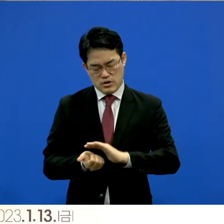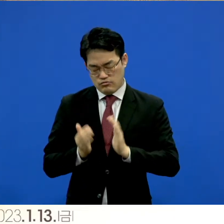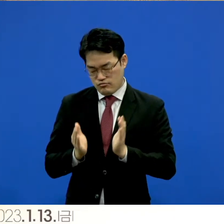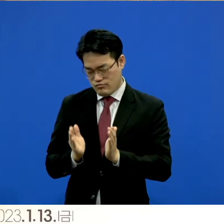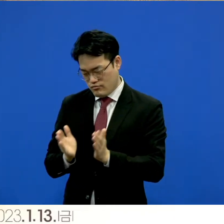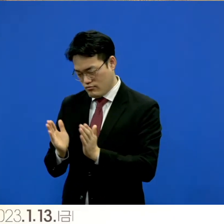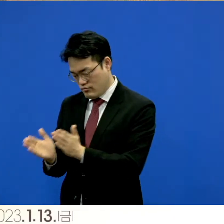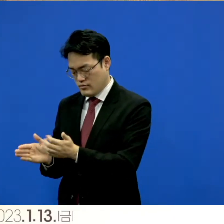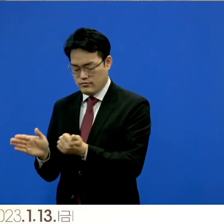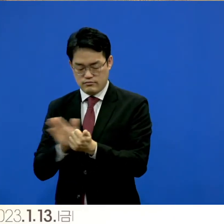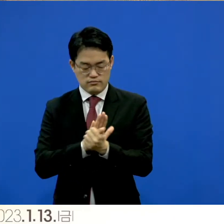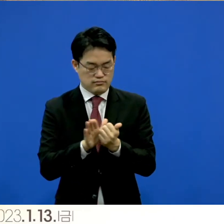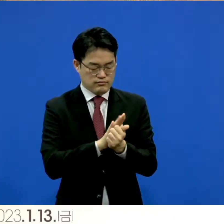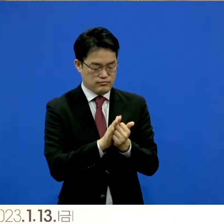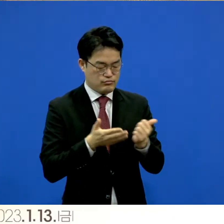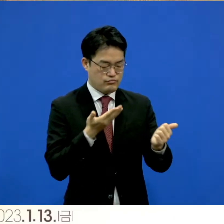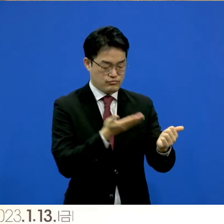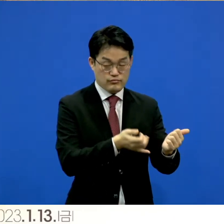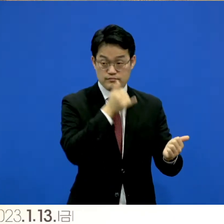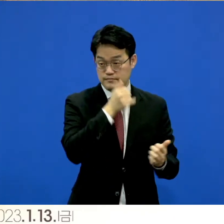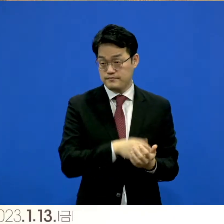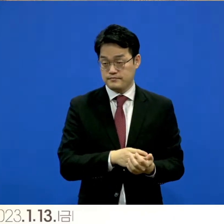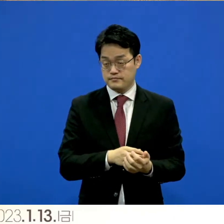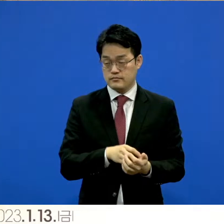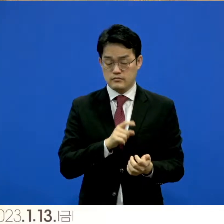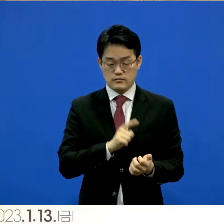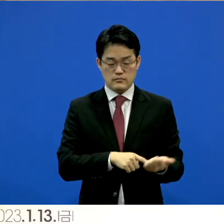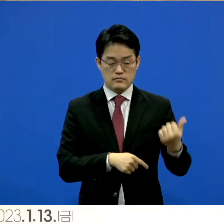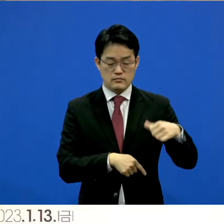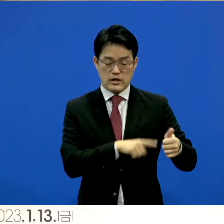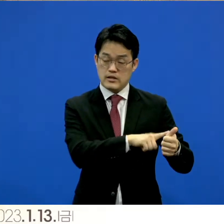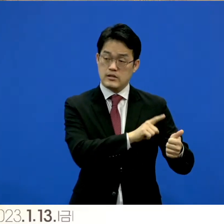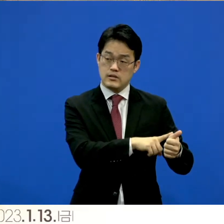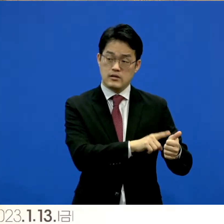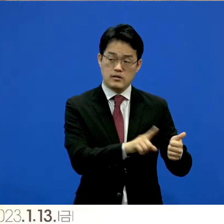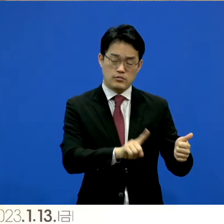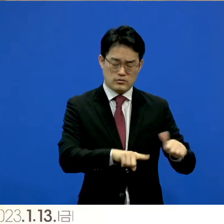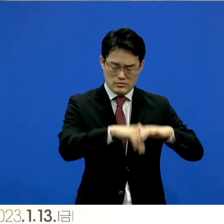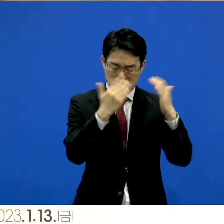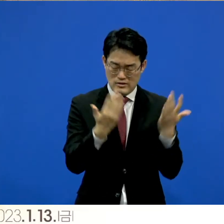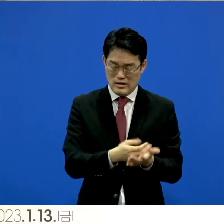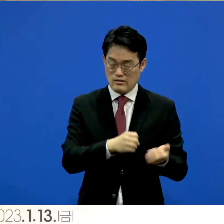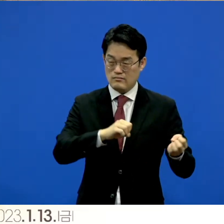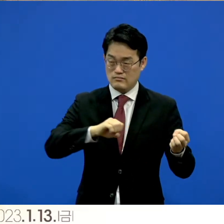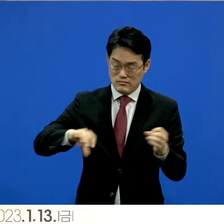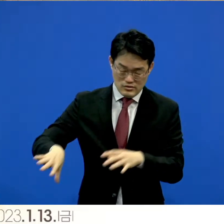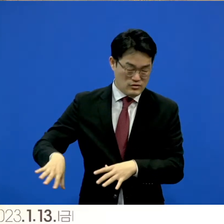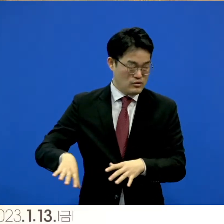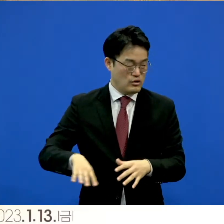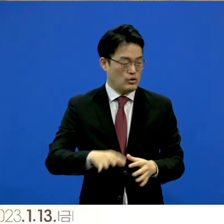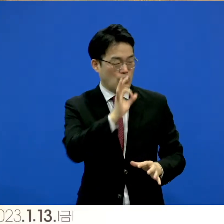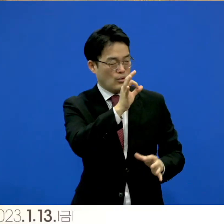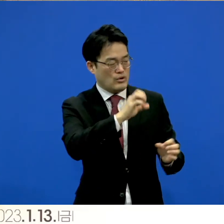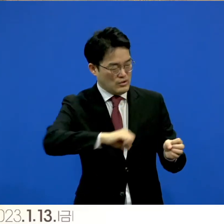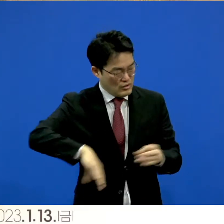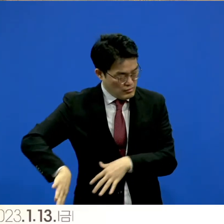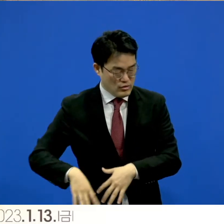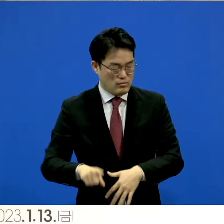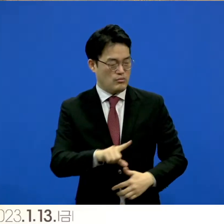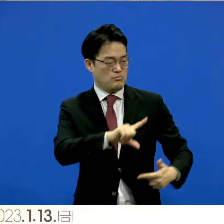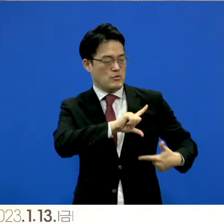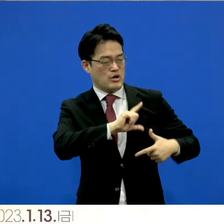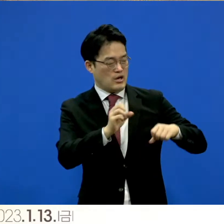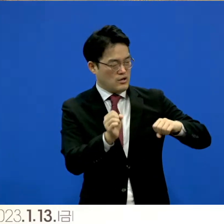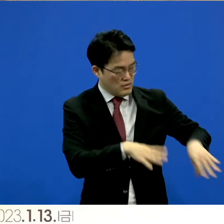여러분, 탕자는 그동안 모든 것을 다 잃어버렸습니다. 그가 가장 많이 손상을 입은 것은 아들의 지위였습니다. 먼